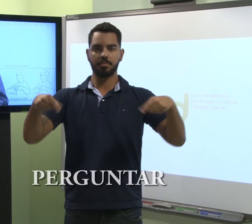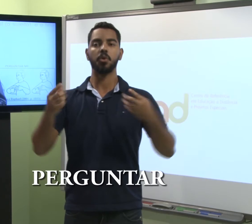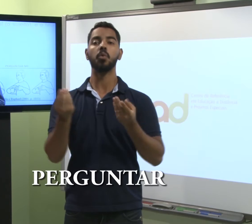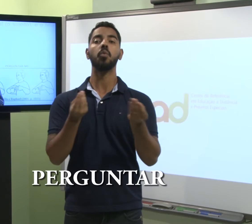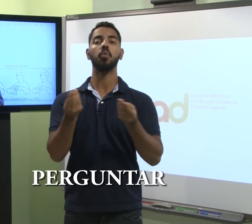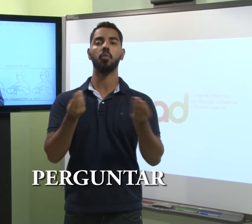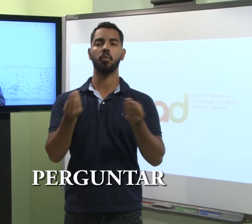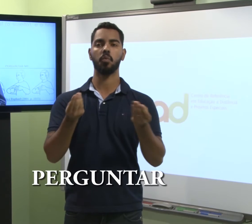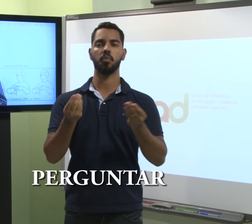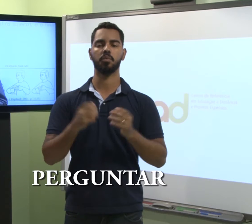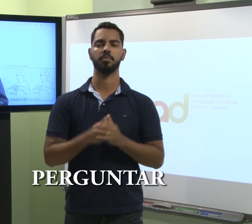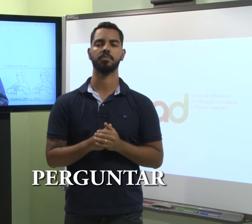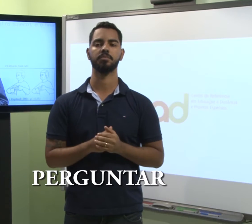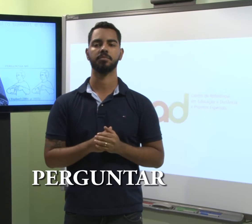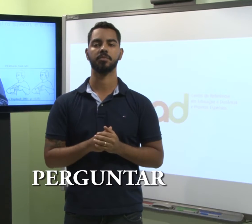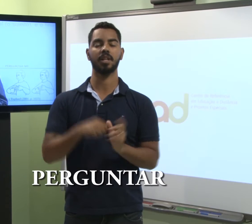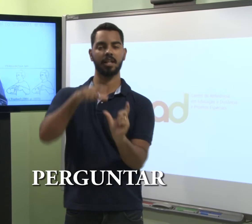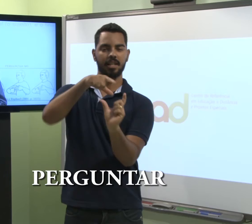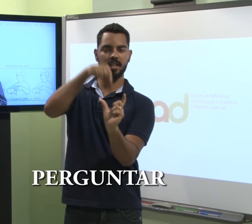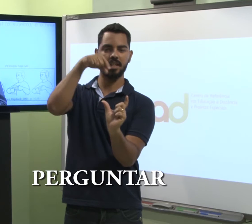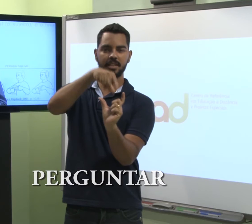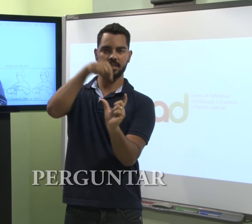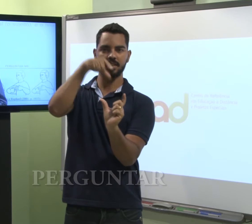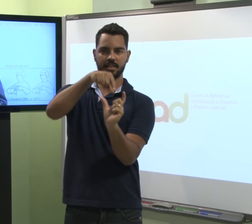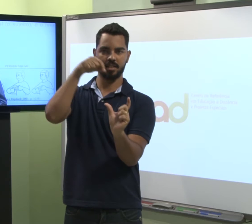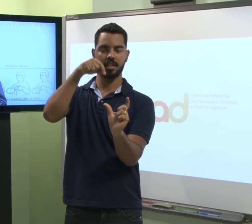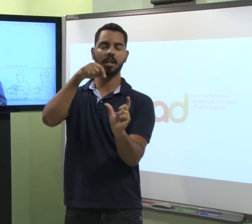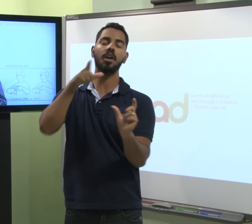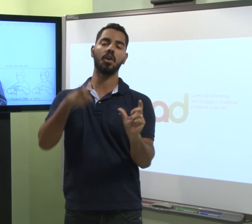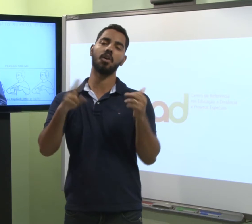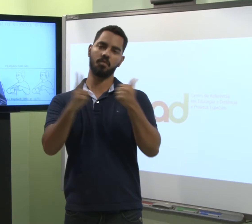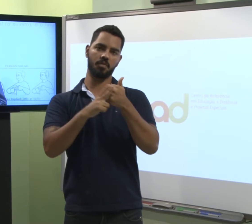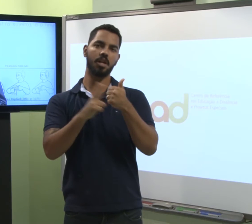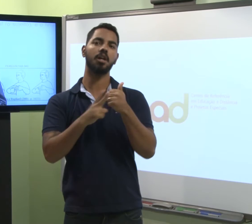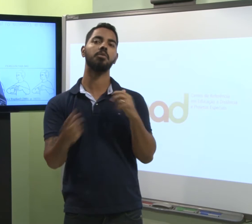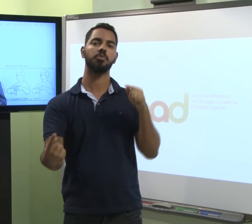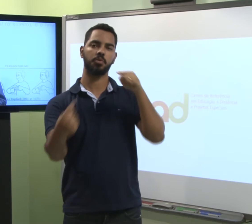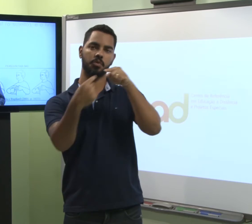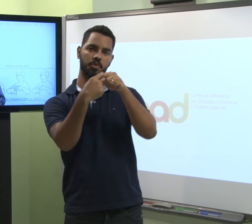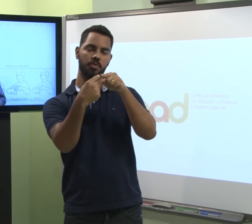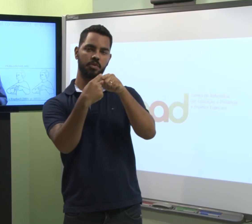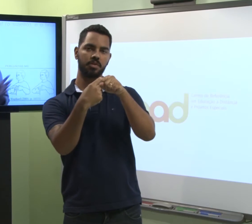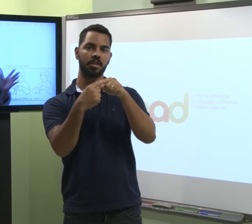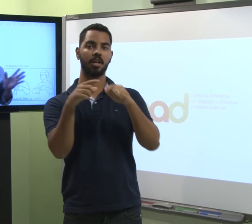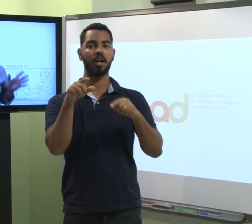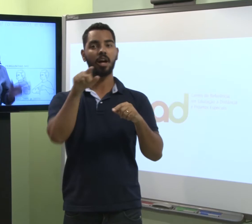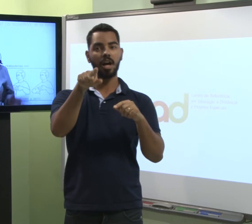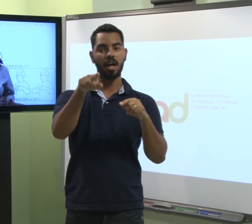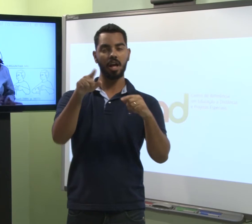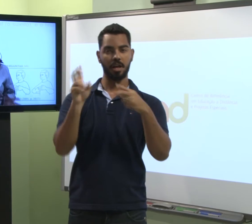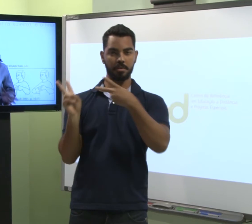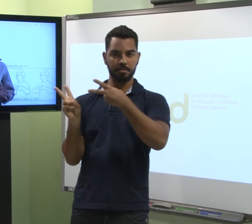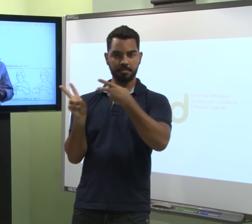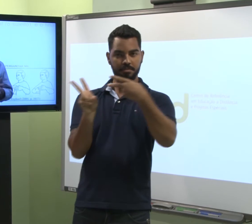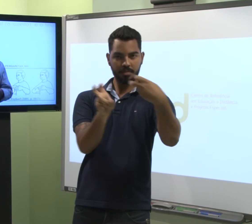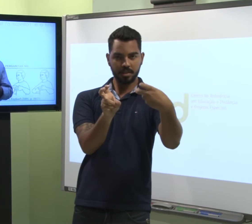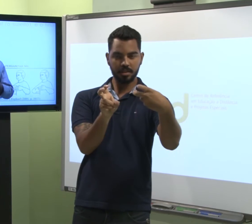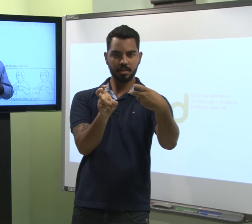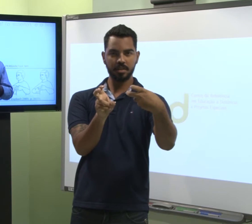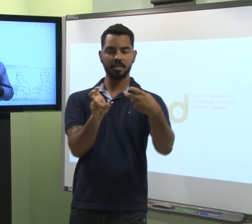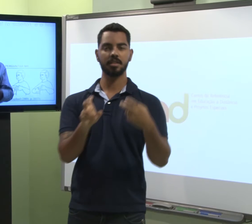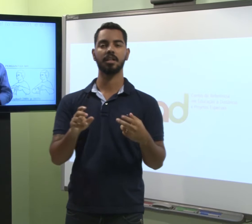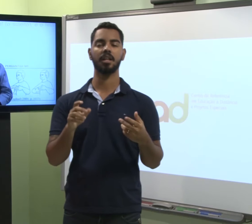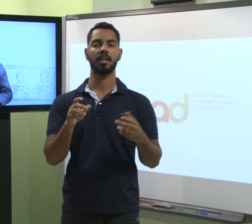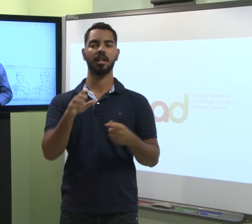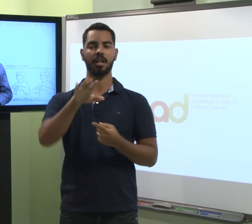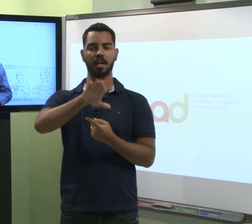item lexical representa também um verbo com concordância, e nele, como podem ver, ocorre a mudança de orientação do